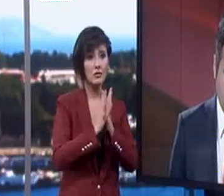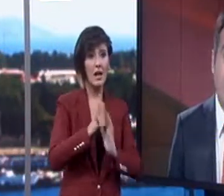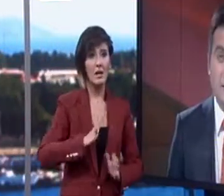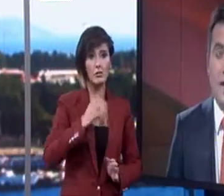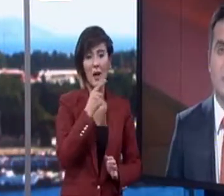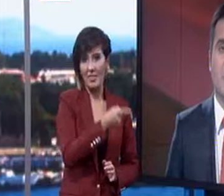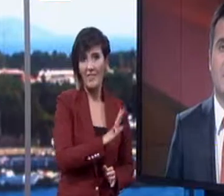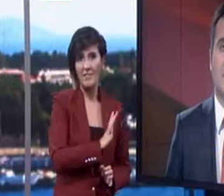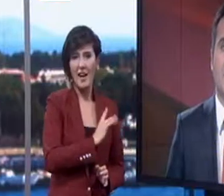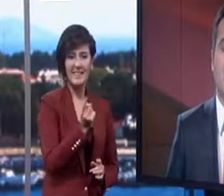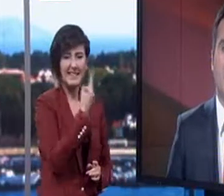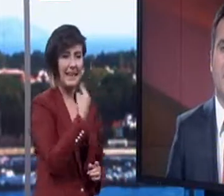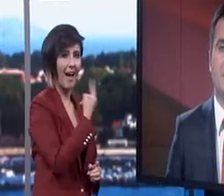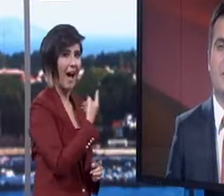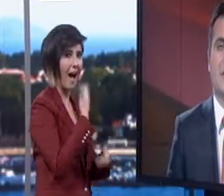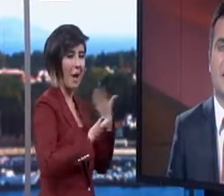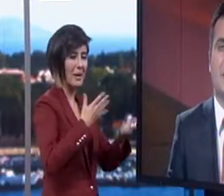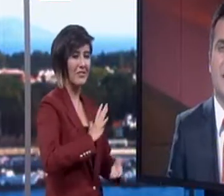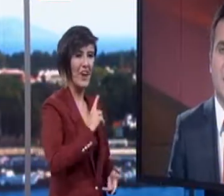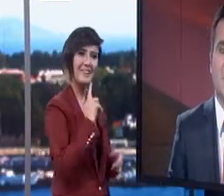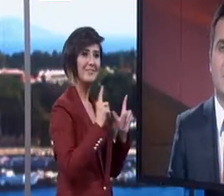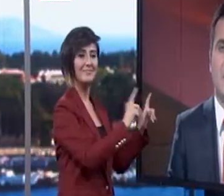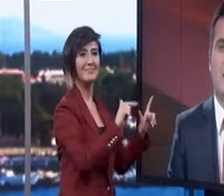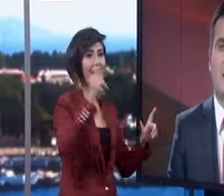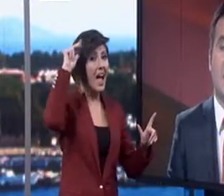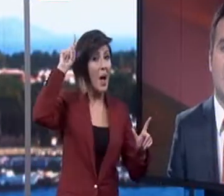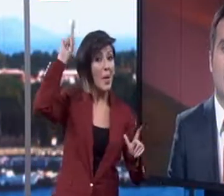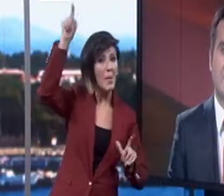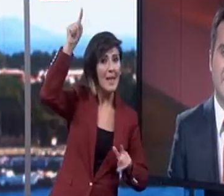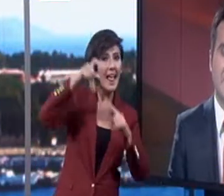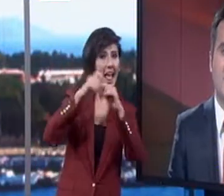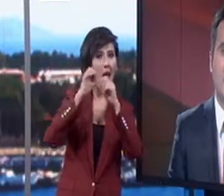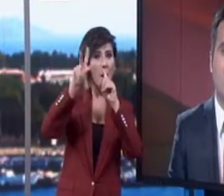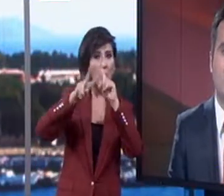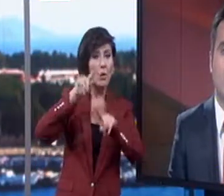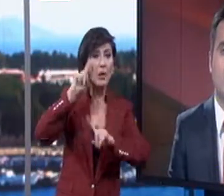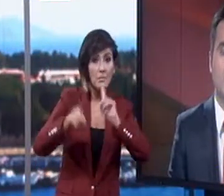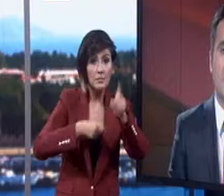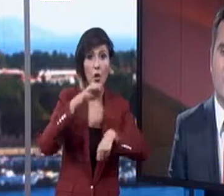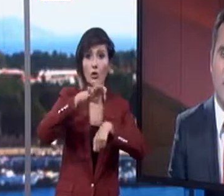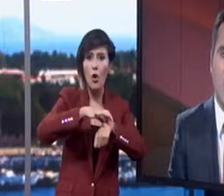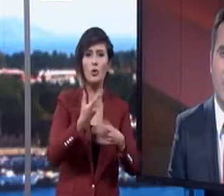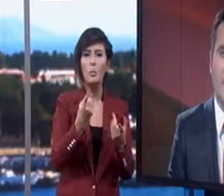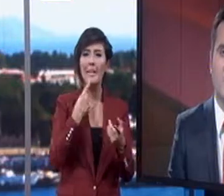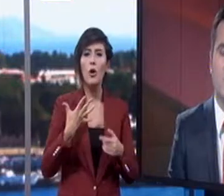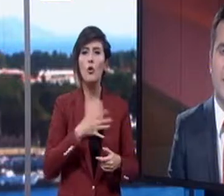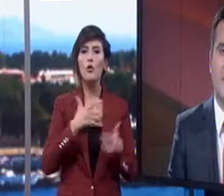personelin, tercümanın haberini getireceğiz ekranlarınıza. Amerika Birleşik Devletleri'nde Ebola tespit edilen doktorun durumuna ilişkin bir konferans düzenlendi.